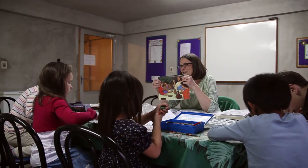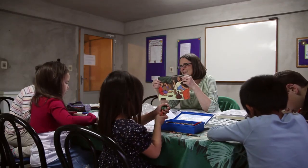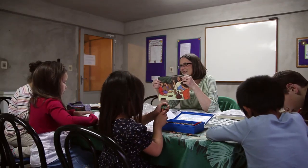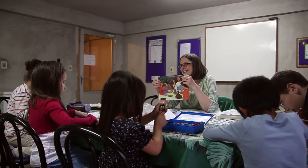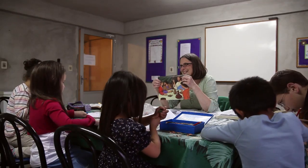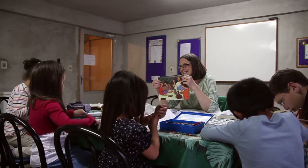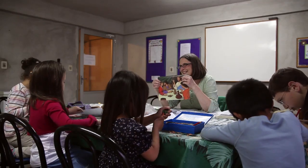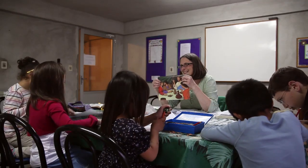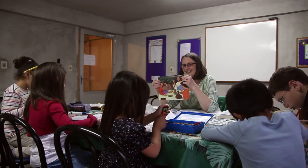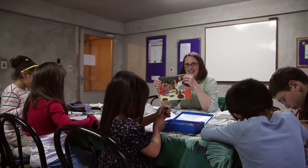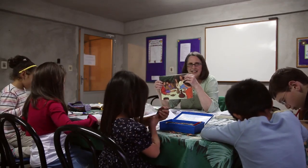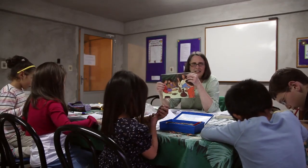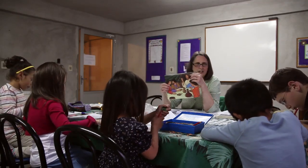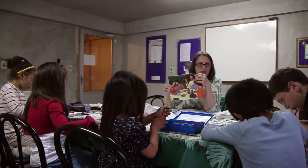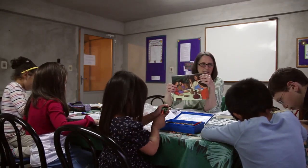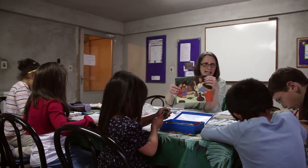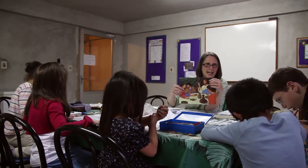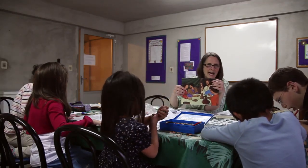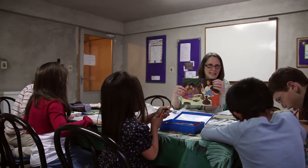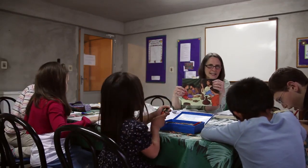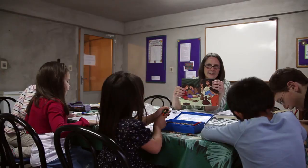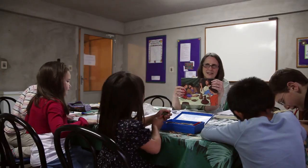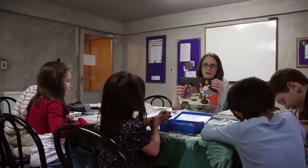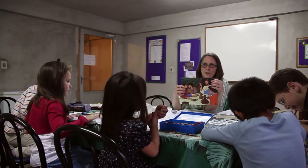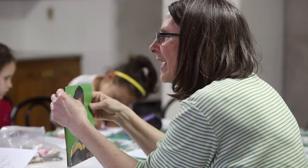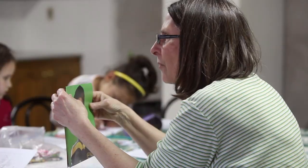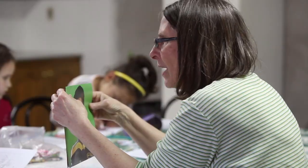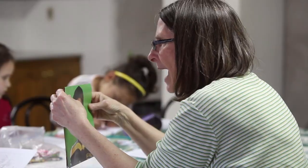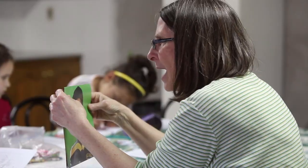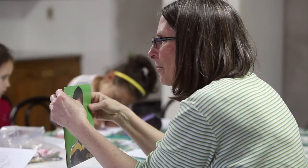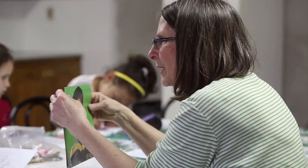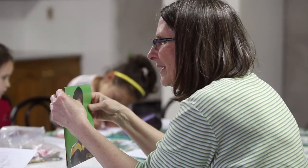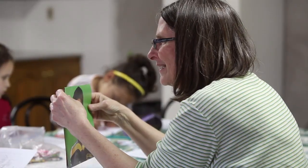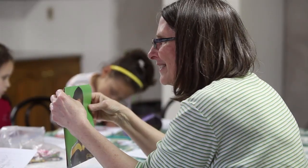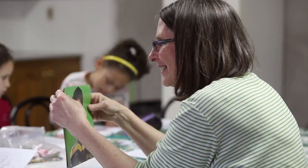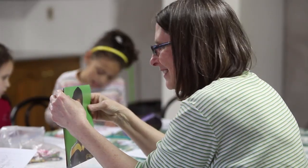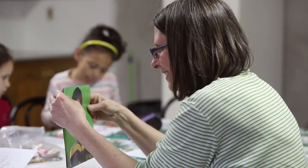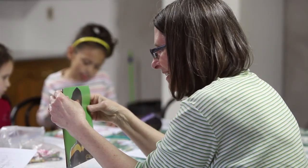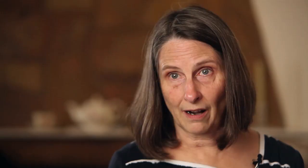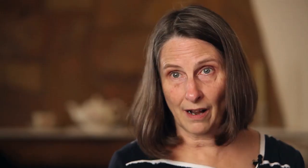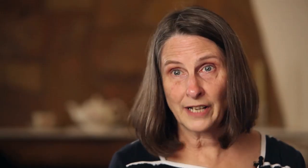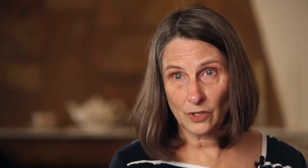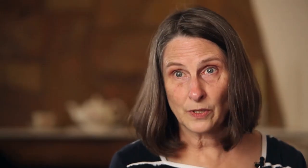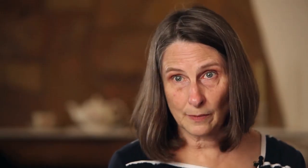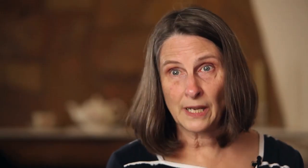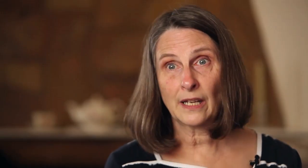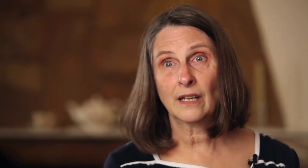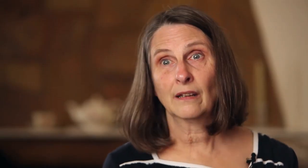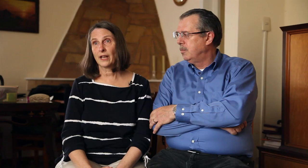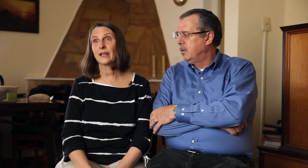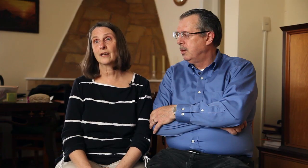heart goes out when we have kids classes, and I think, God used me, He can